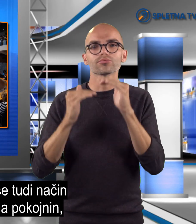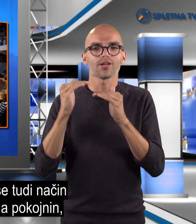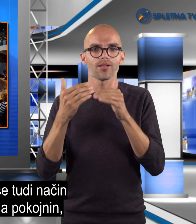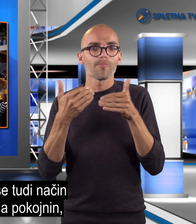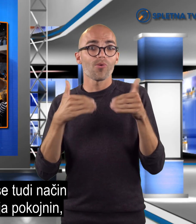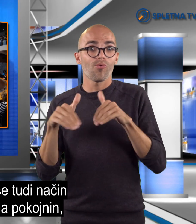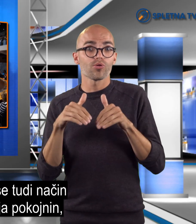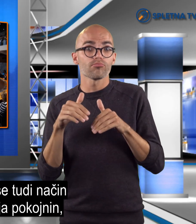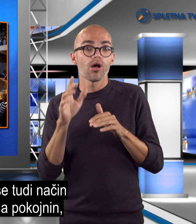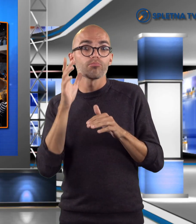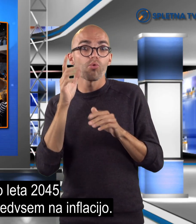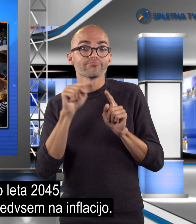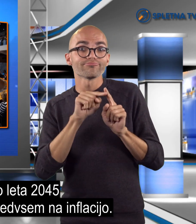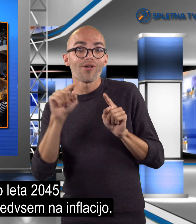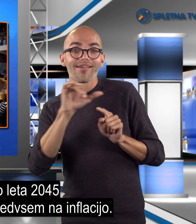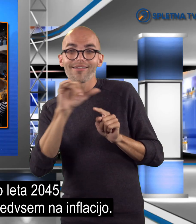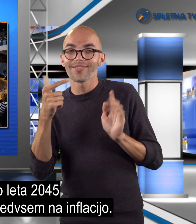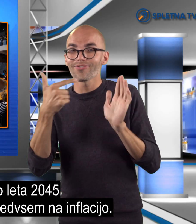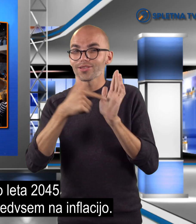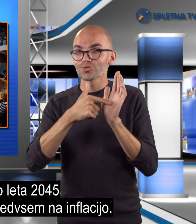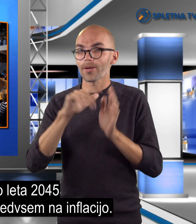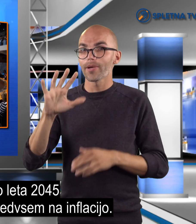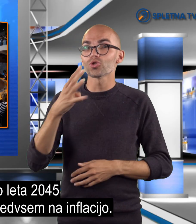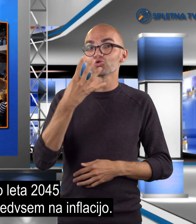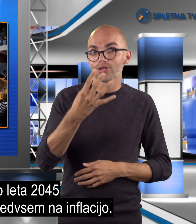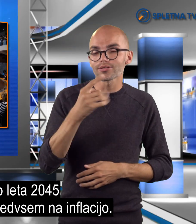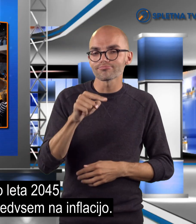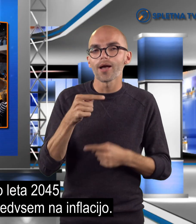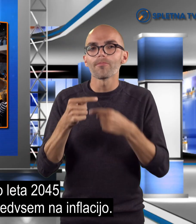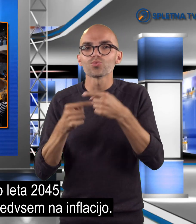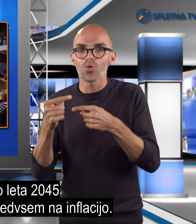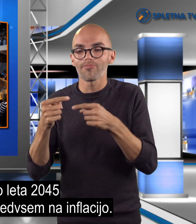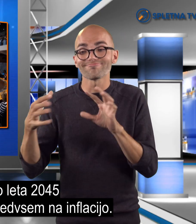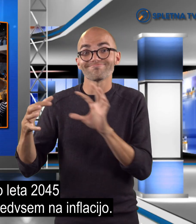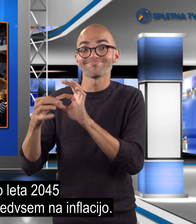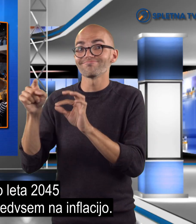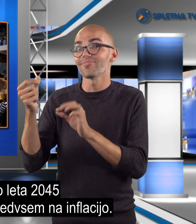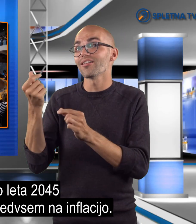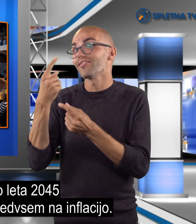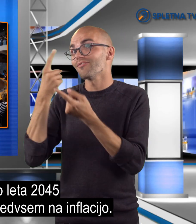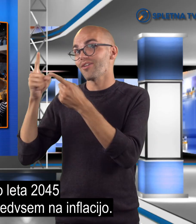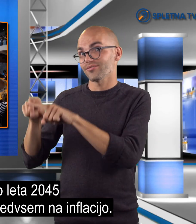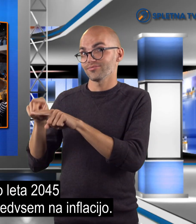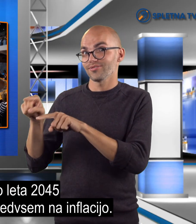pokojnin, ki se bo do leta 2045 postopoma vezal predvsem na inflacijo.